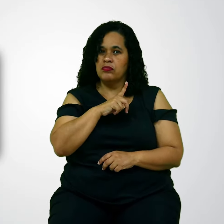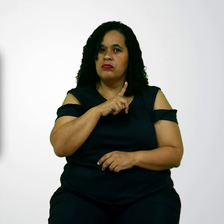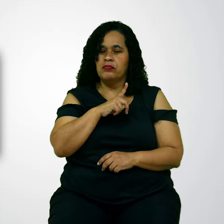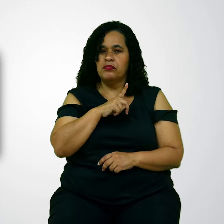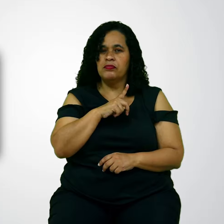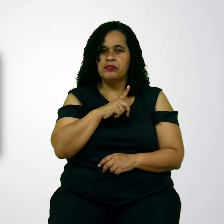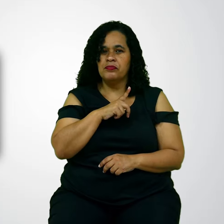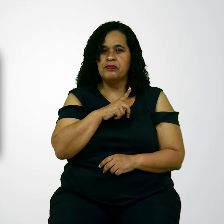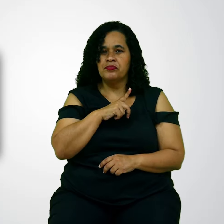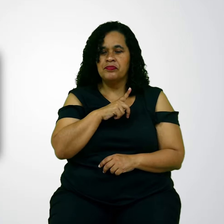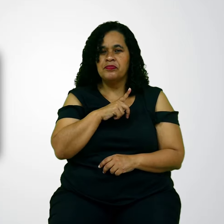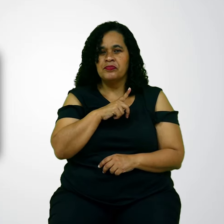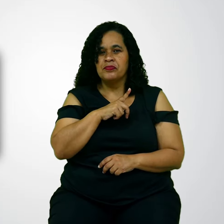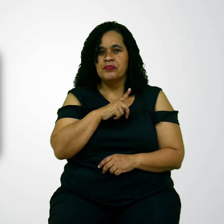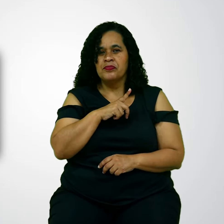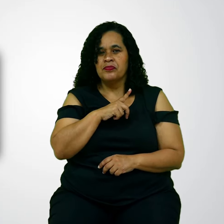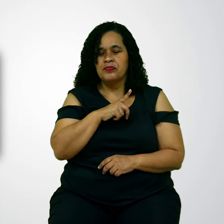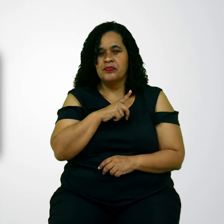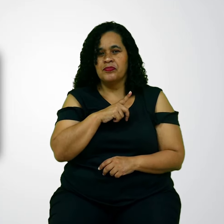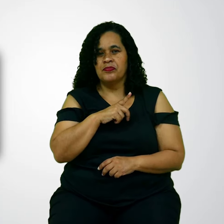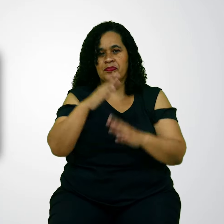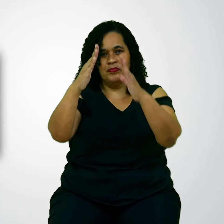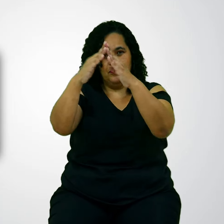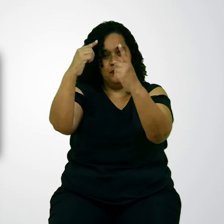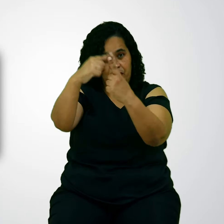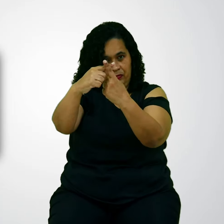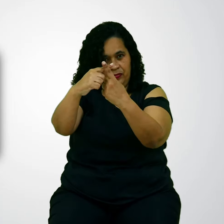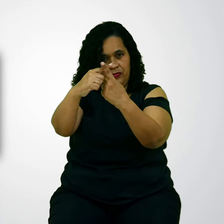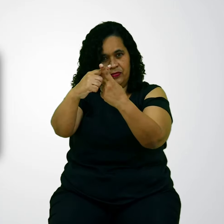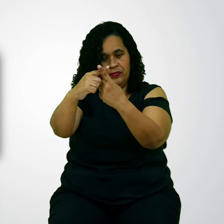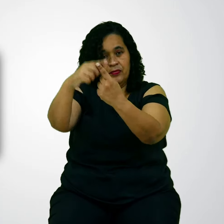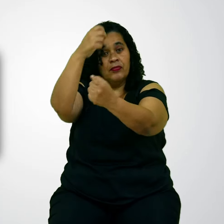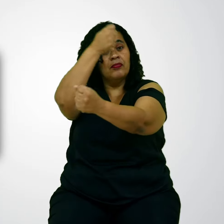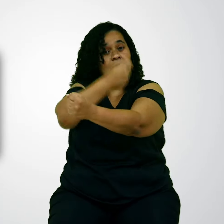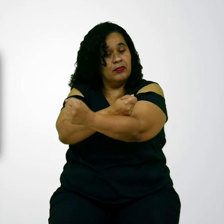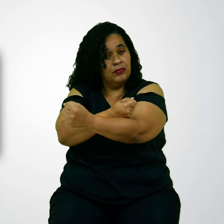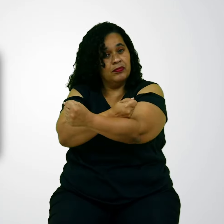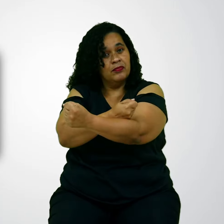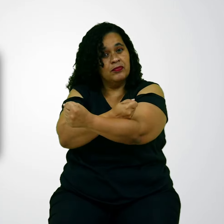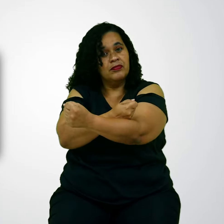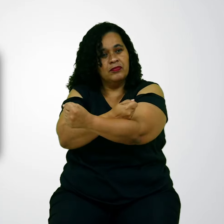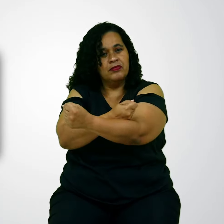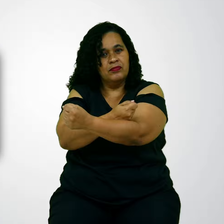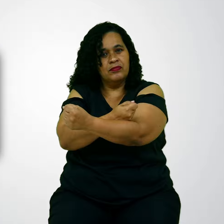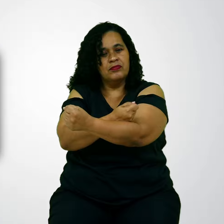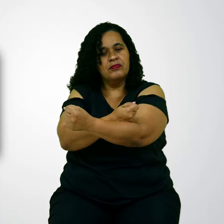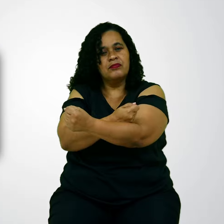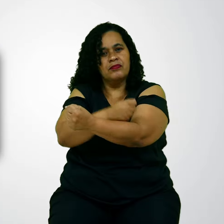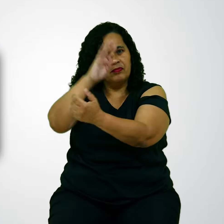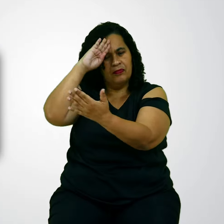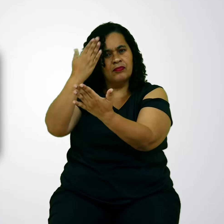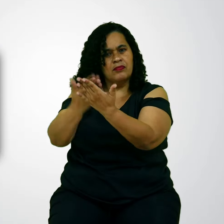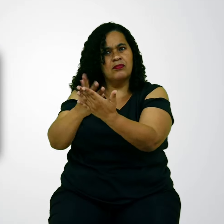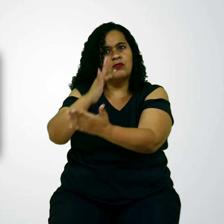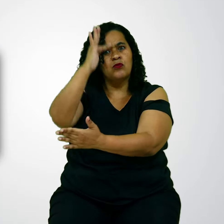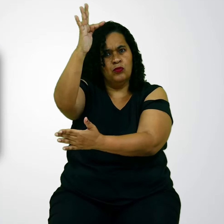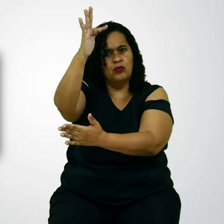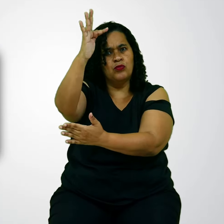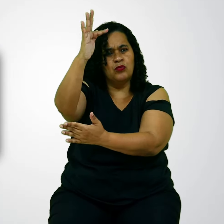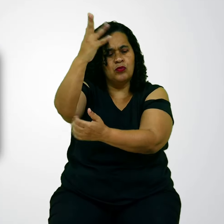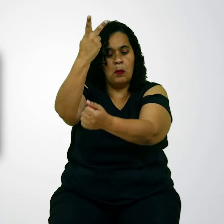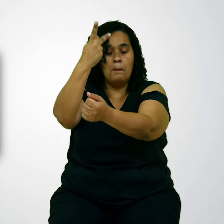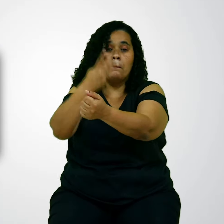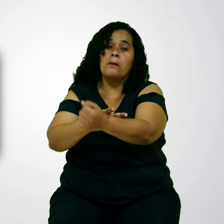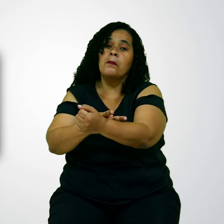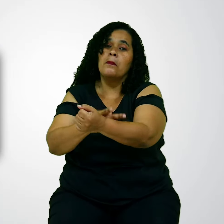característica. Olha, igreja adventista, ela crê no advento da promessa. Então nós pregamos